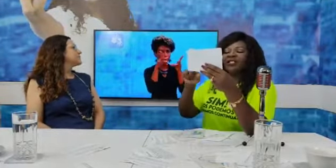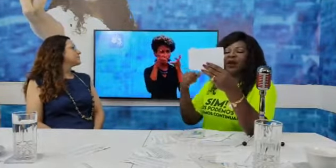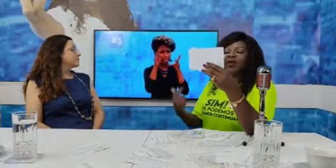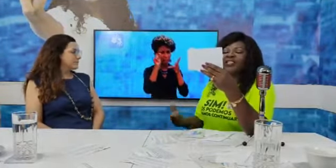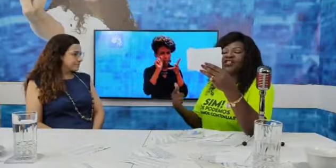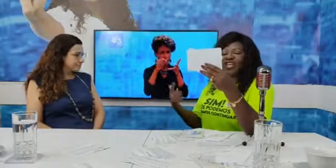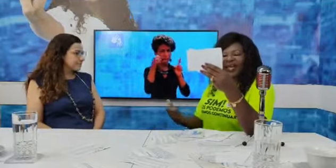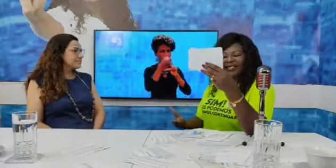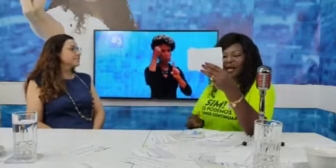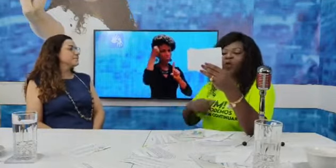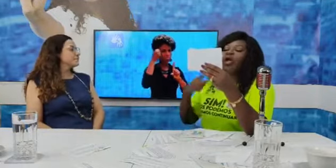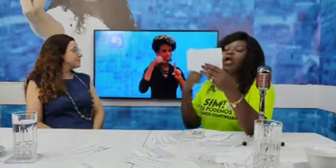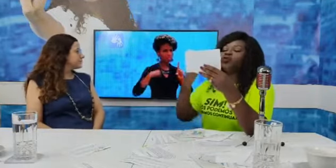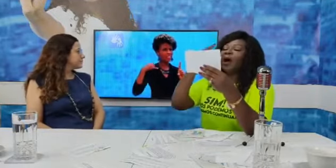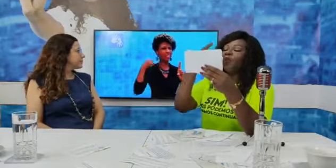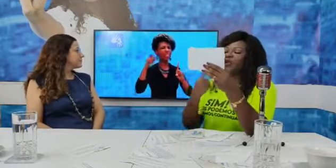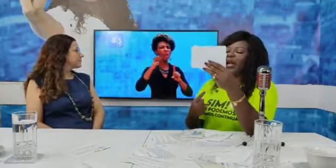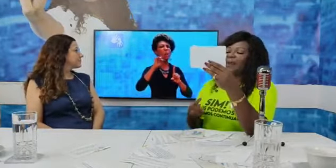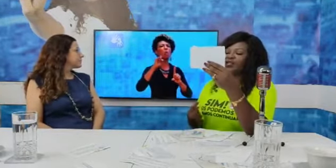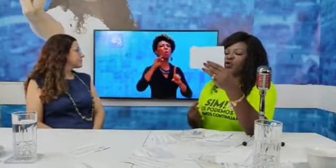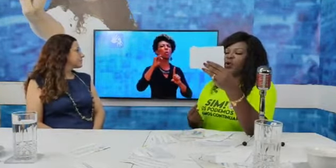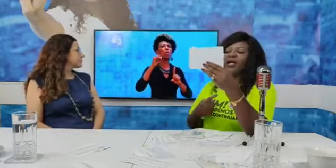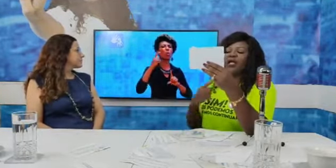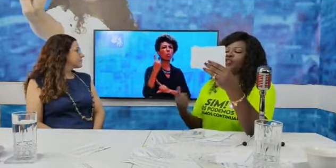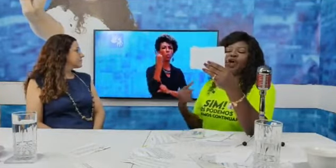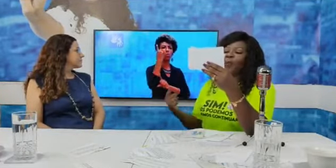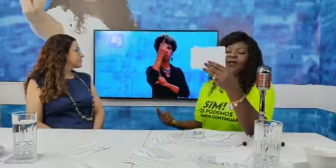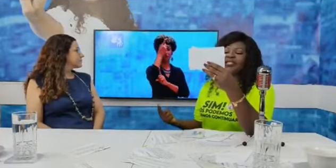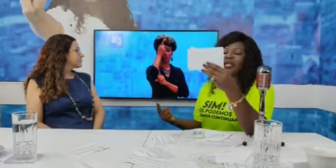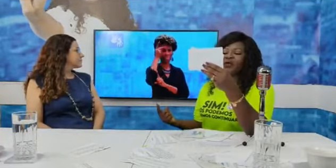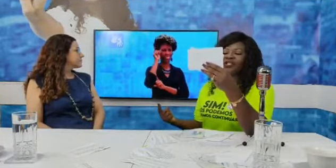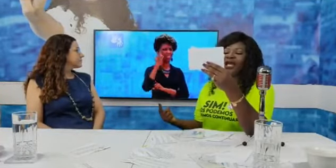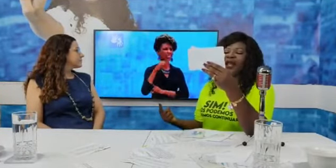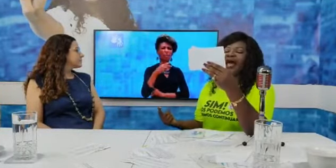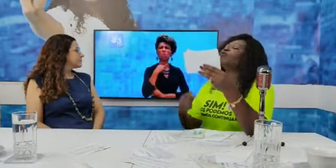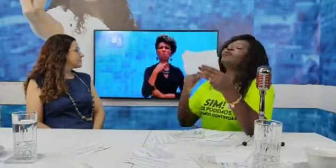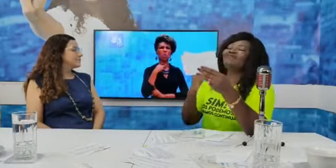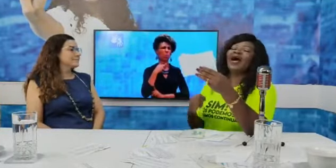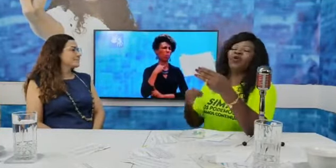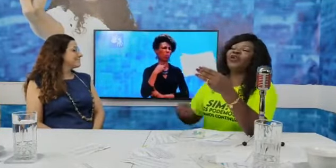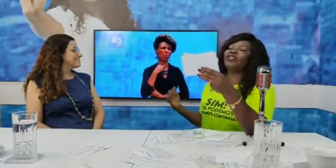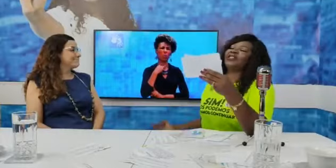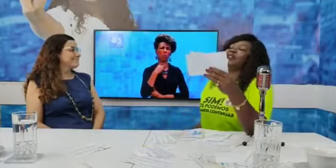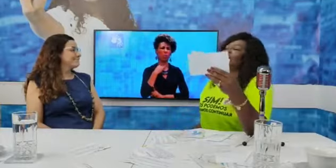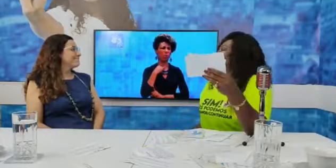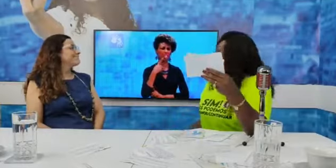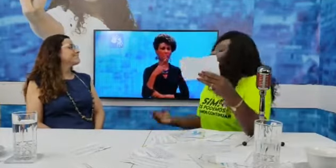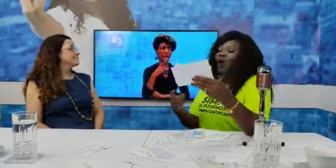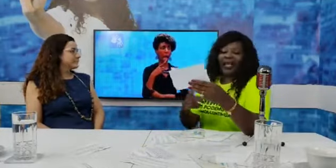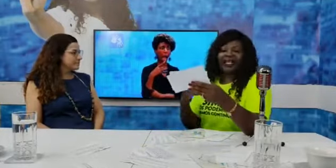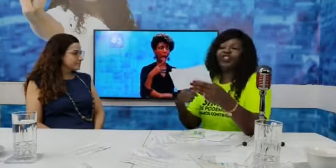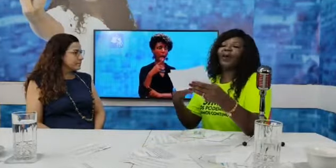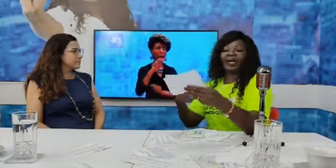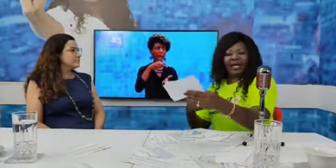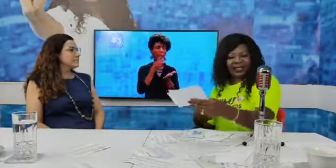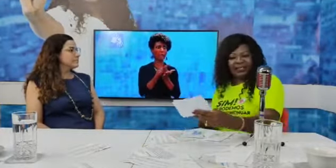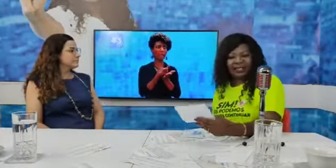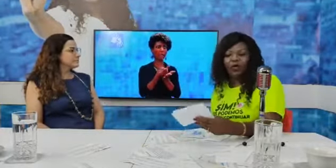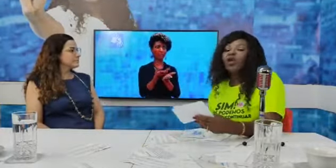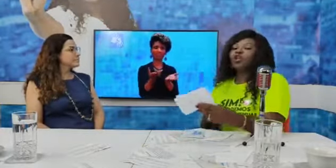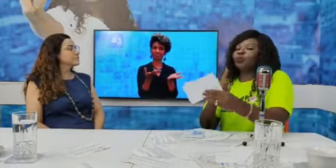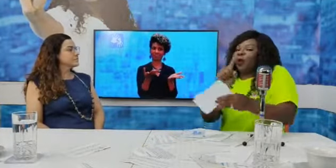uma sequência de lesão em uma única pessoa. Isso não pode ser considerado uma coincidência. Ela está chamando